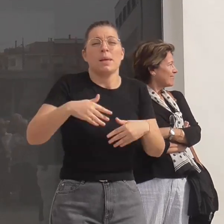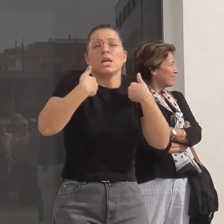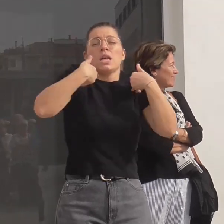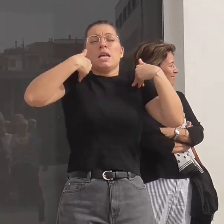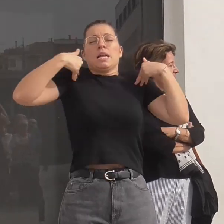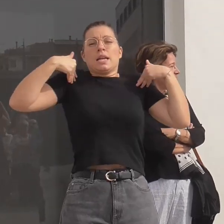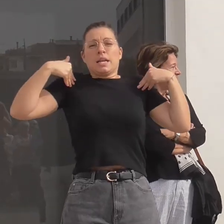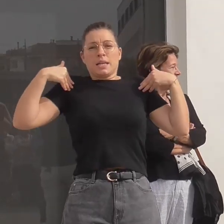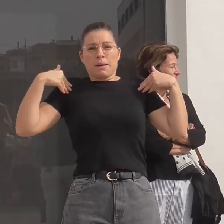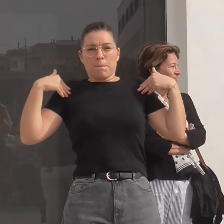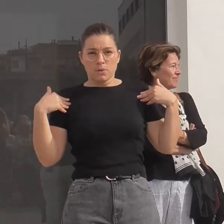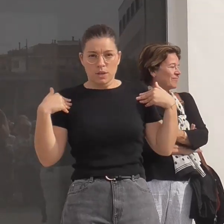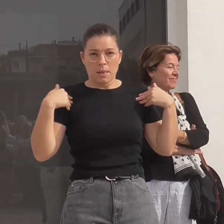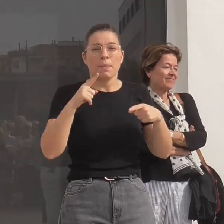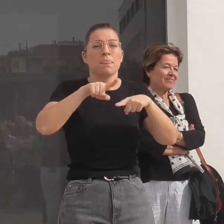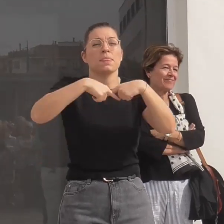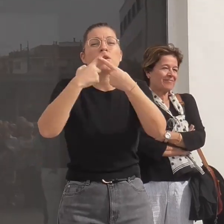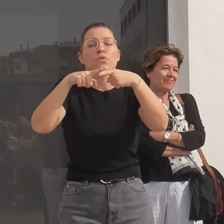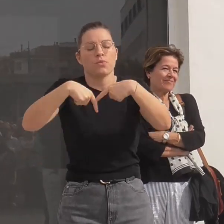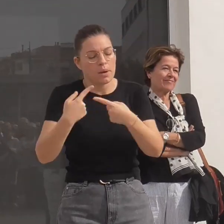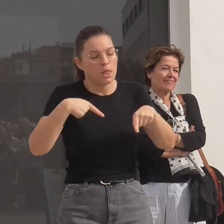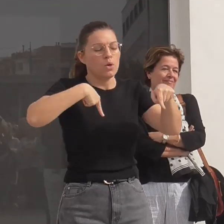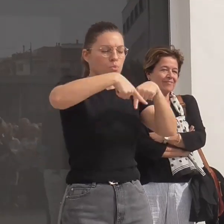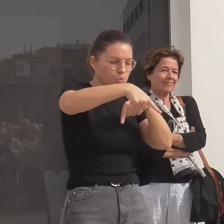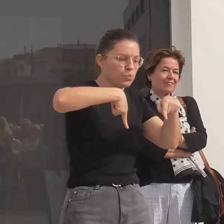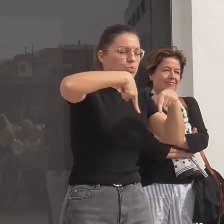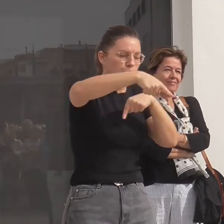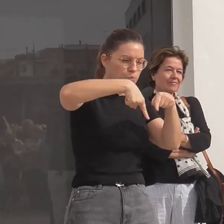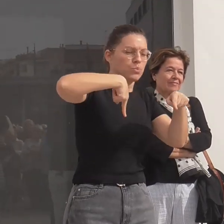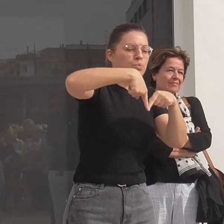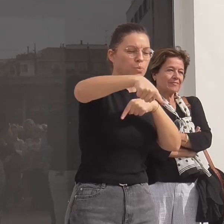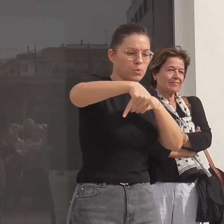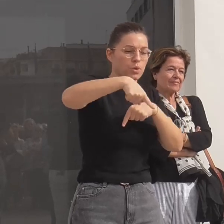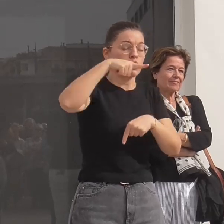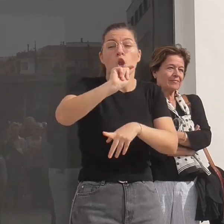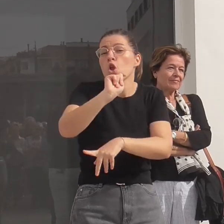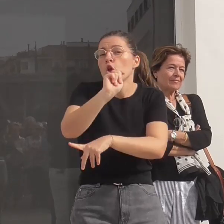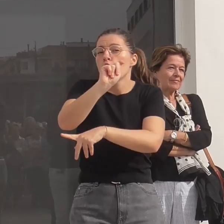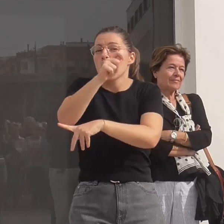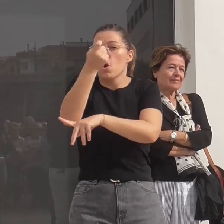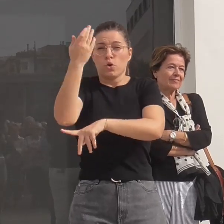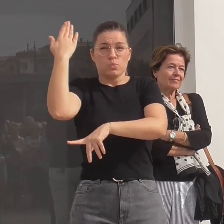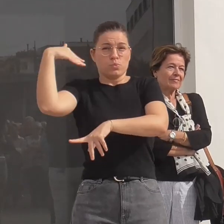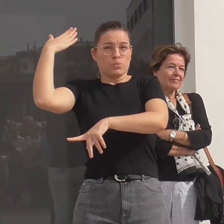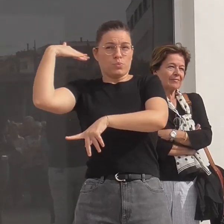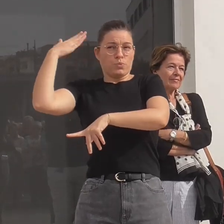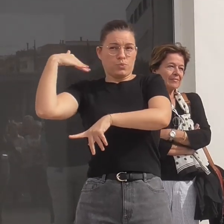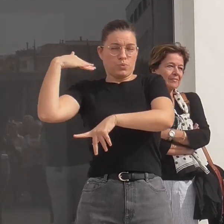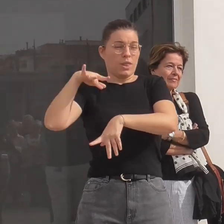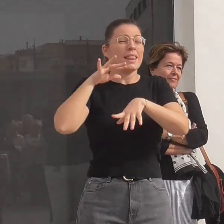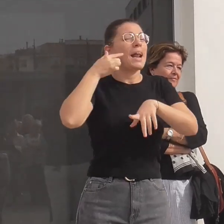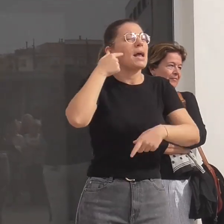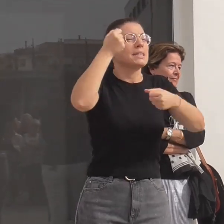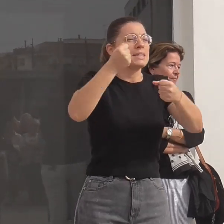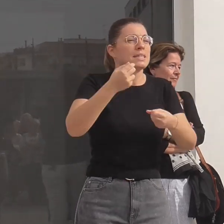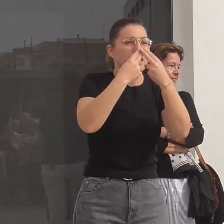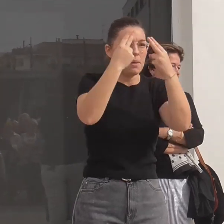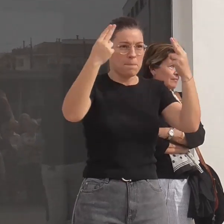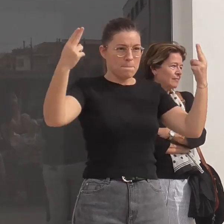esto suponía para los familiares. Ese fue uno de los grandes logros de la sanidad pública